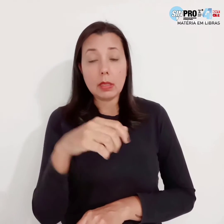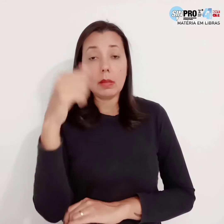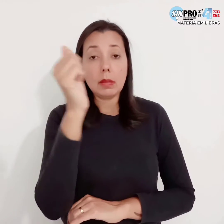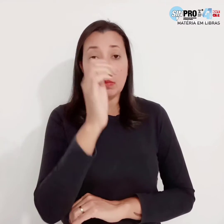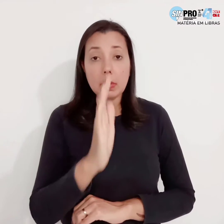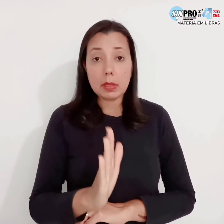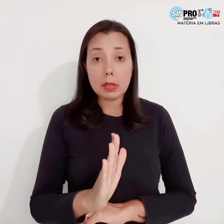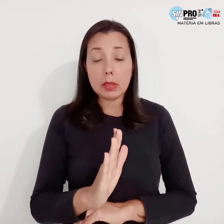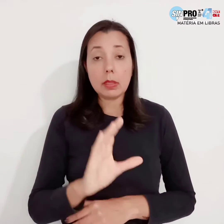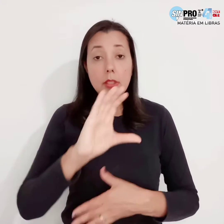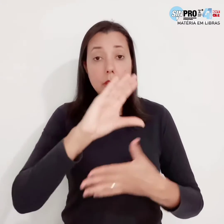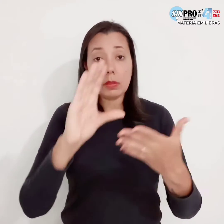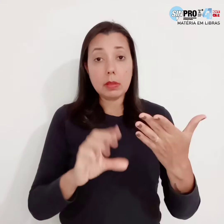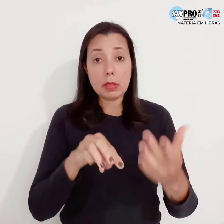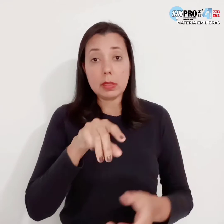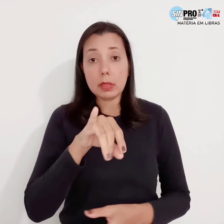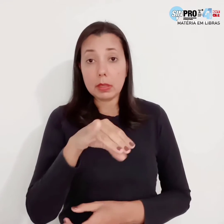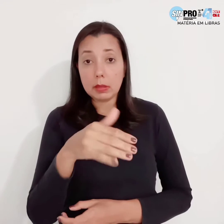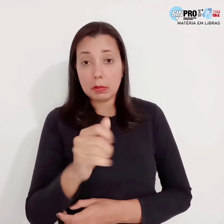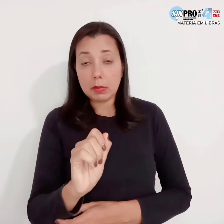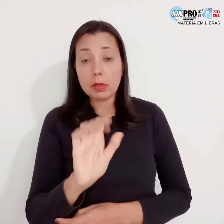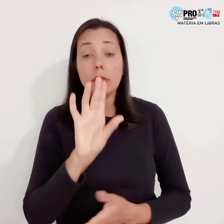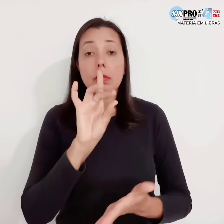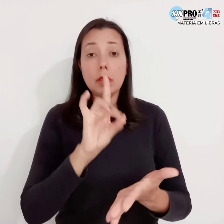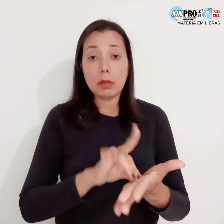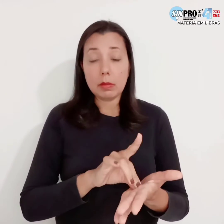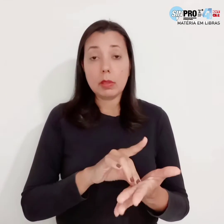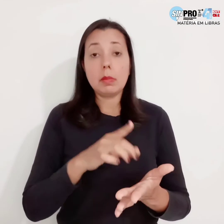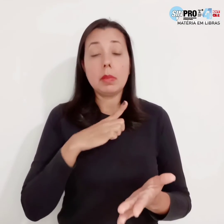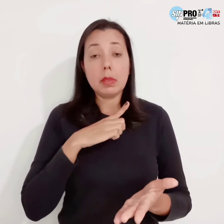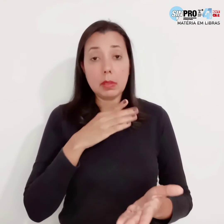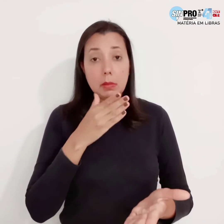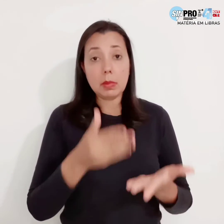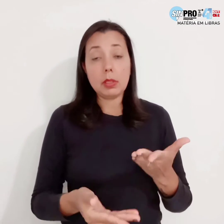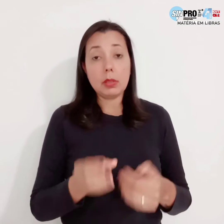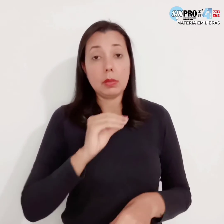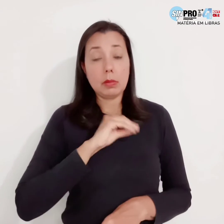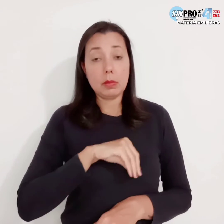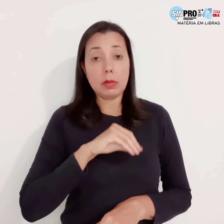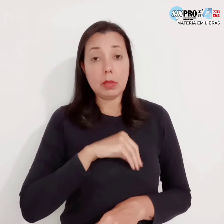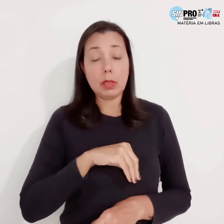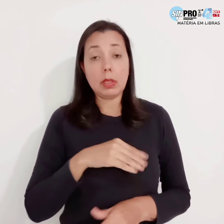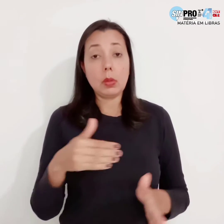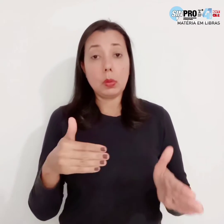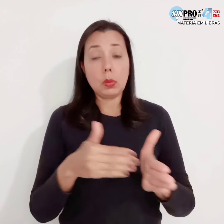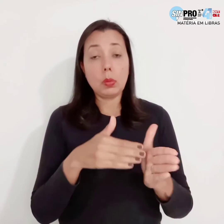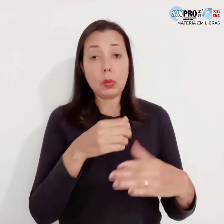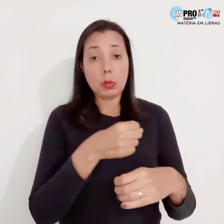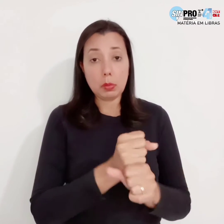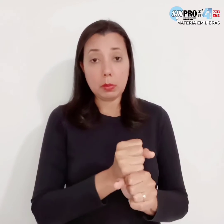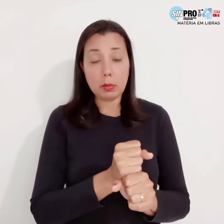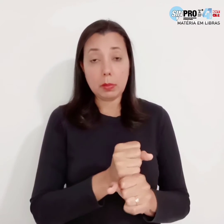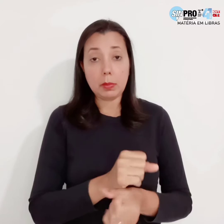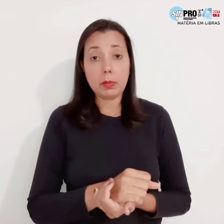de classe média afirmam ter perdido renda no último ano.